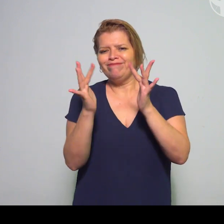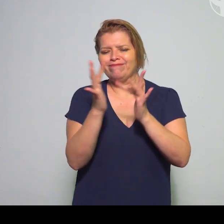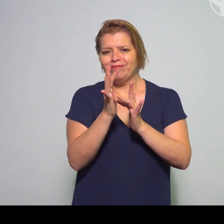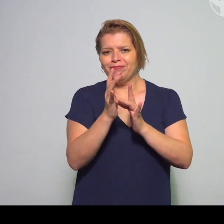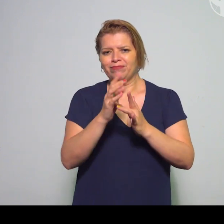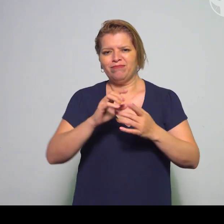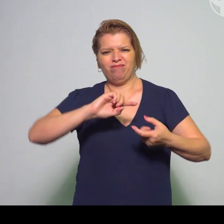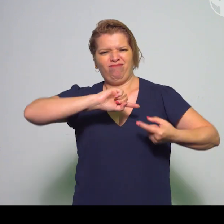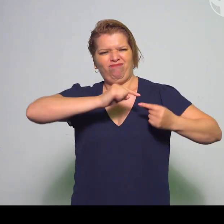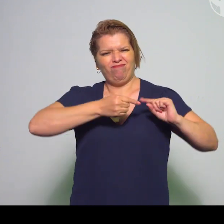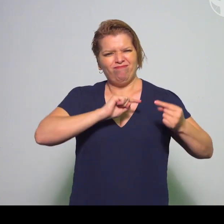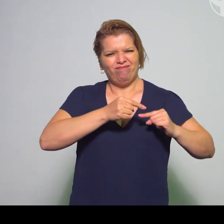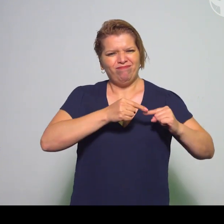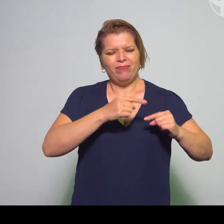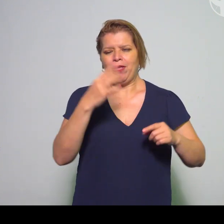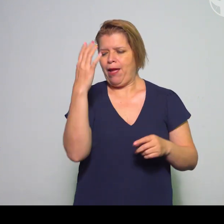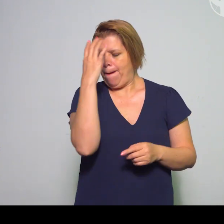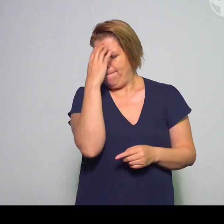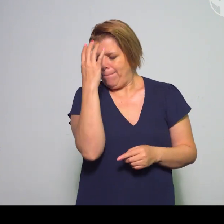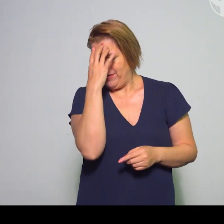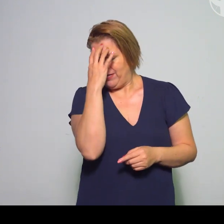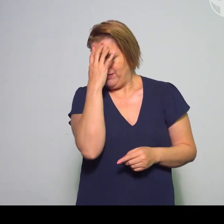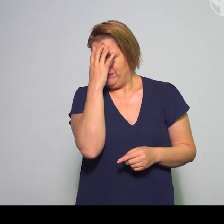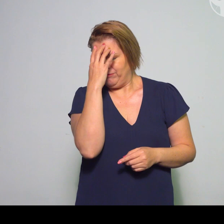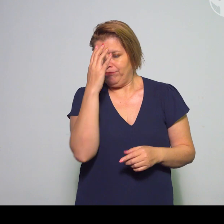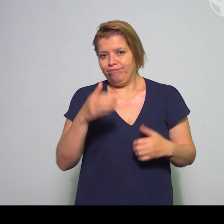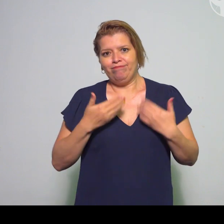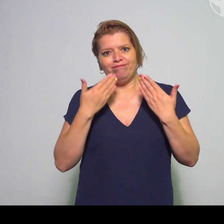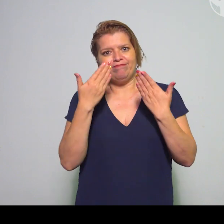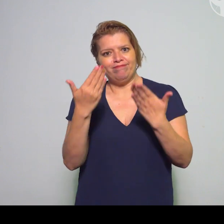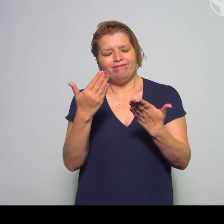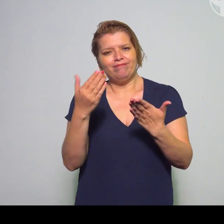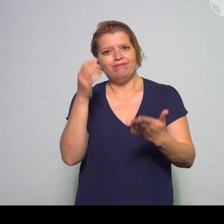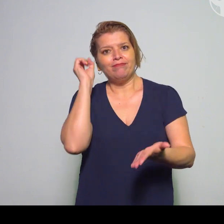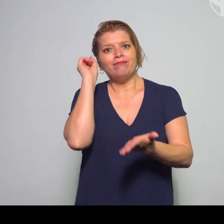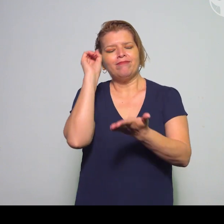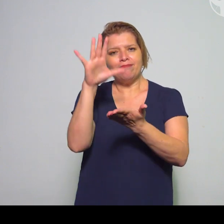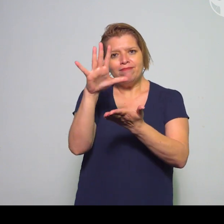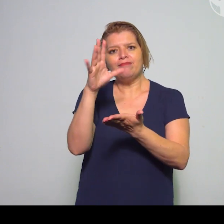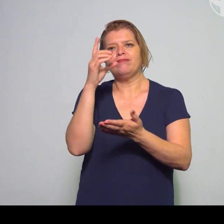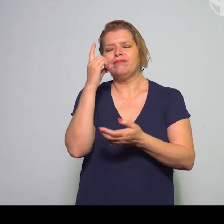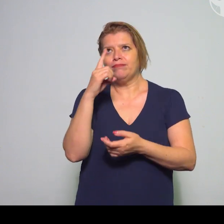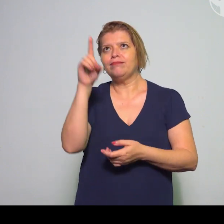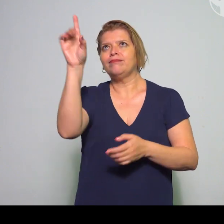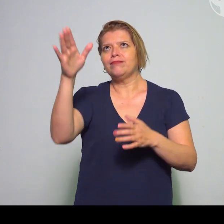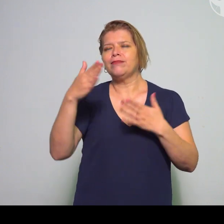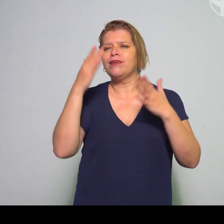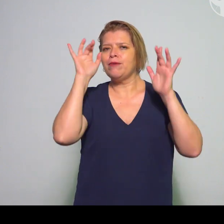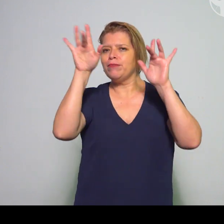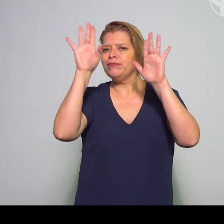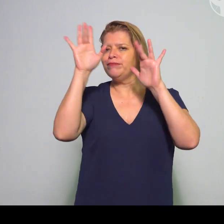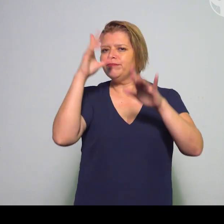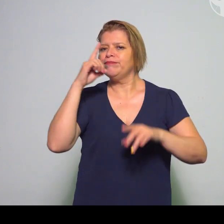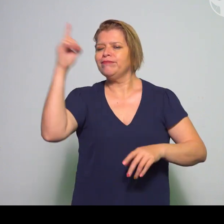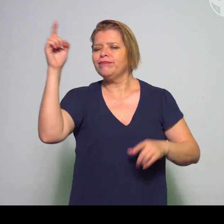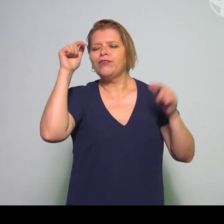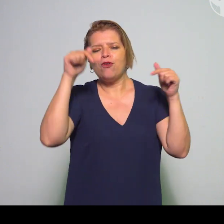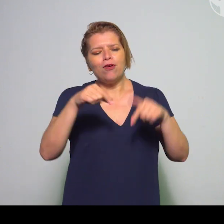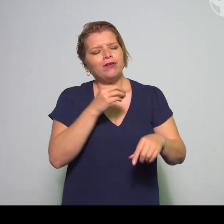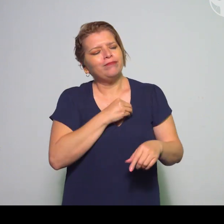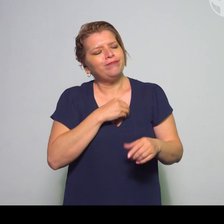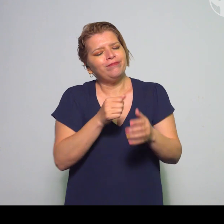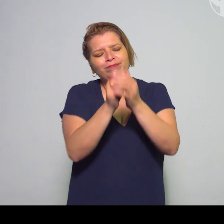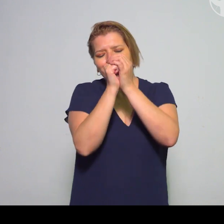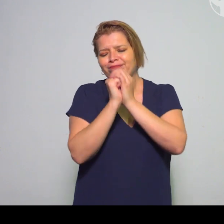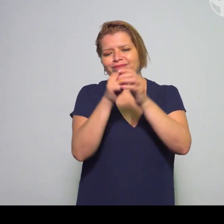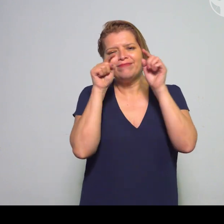juzgo. Esas heridas restauradas, esos pecados perdonados, dan gloria a la gracia y la